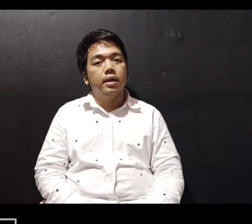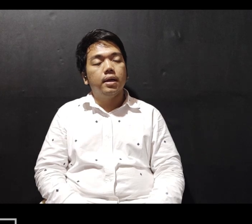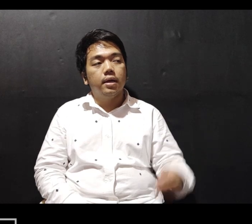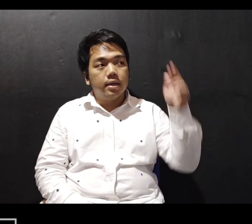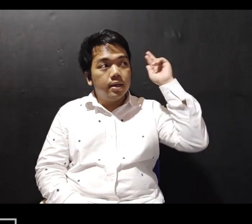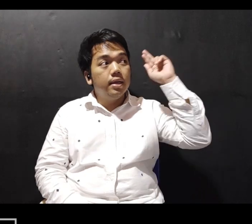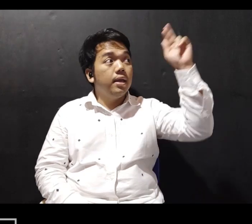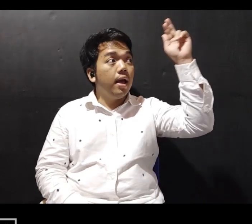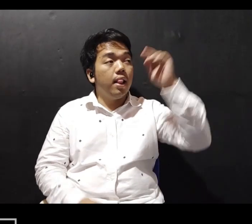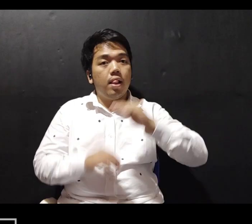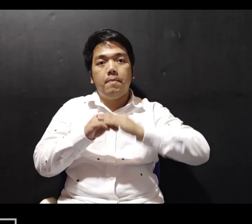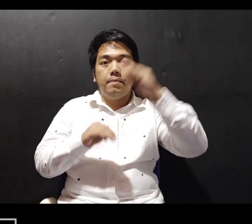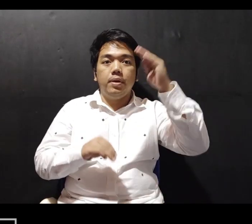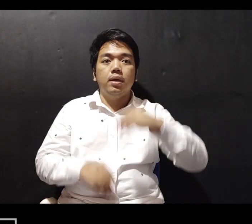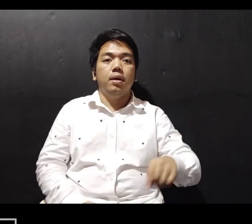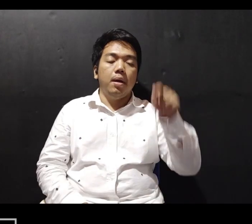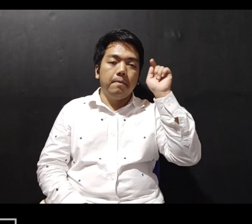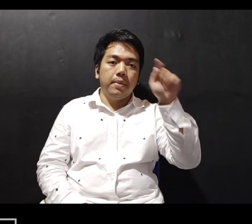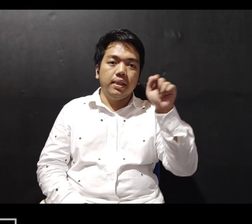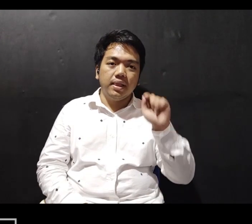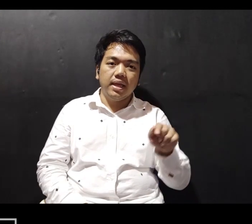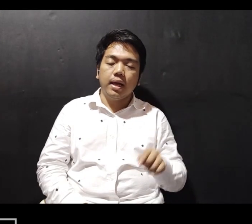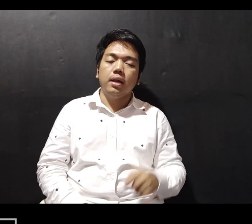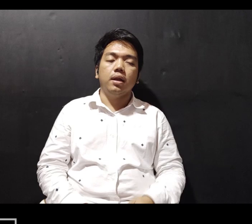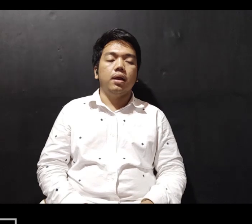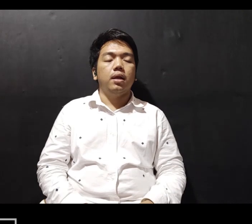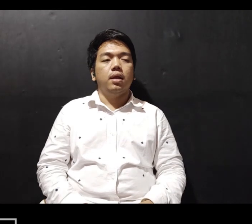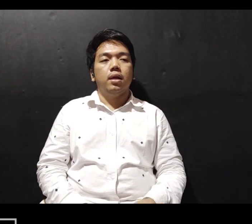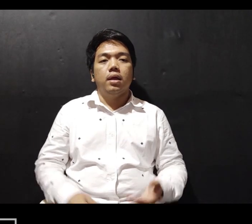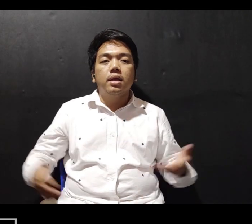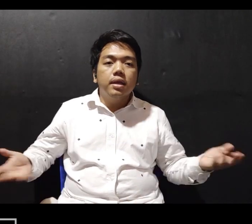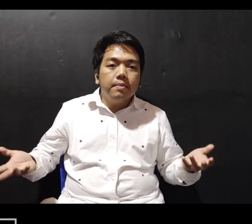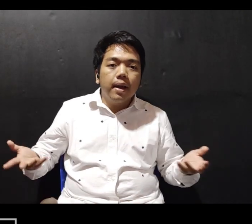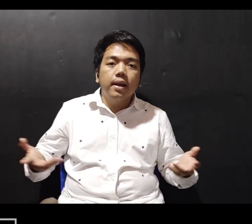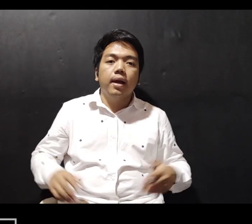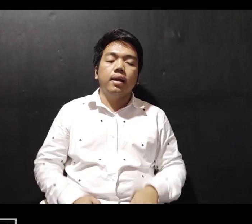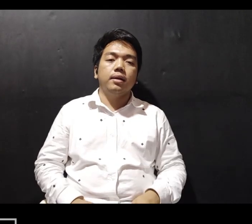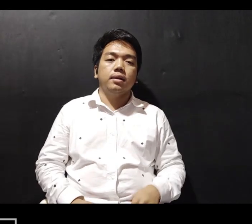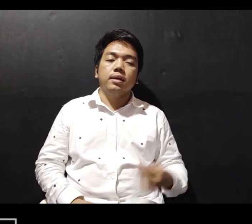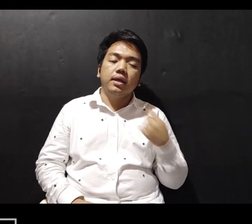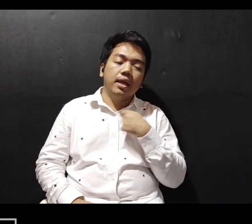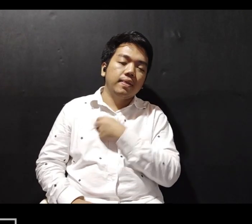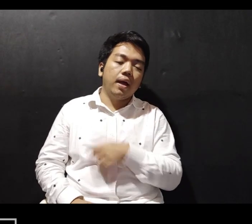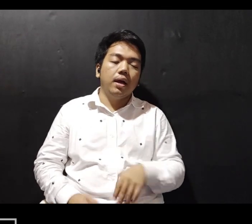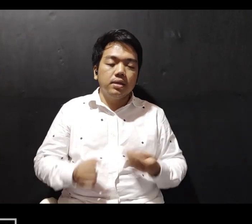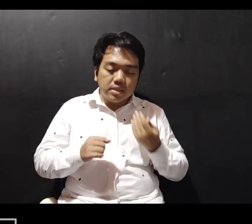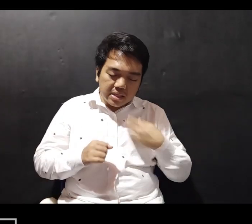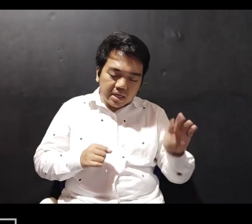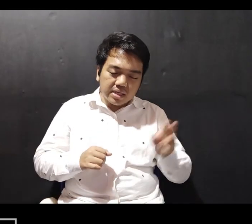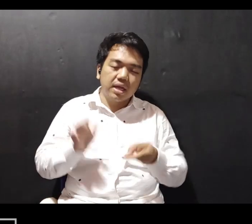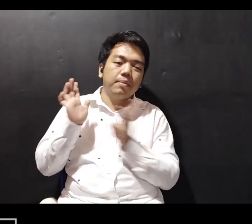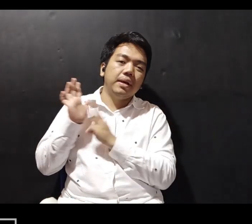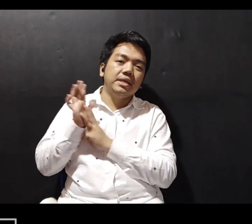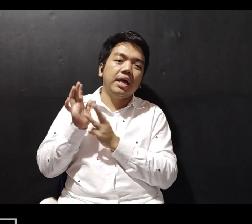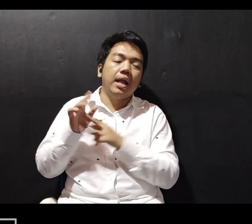mementingkan keadaan kita daripada apakah kita selesai atau kita berhasil melewati masa ini? Karena Tuhan mempunyai rencana